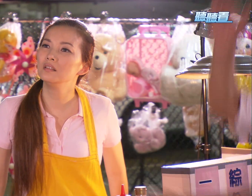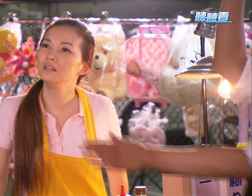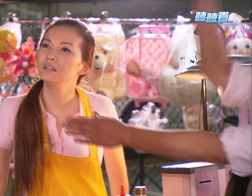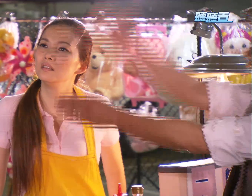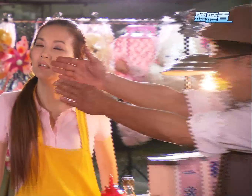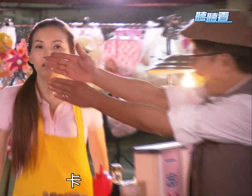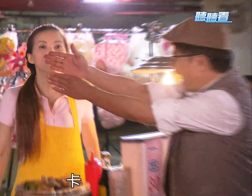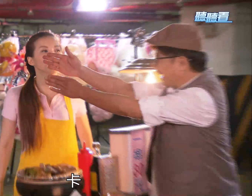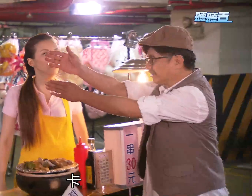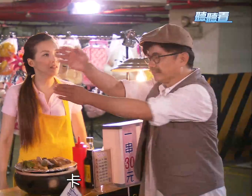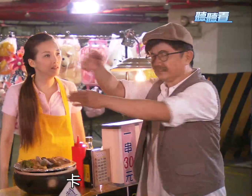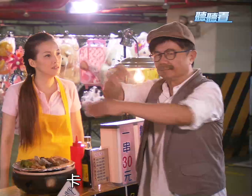他，